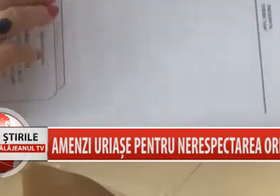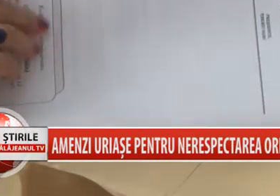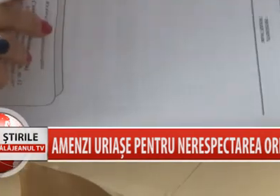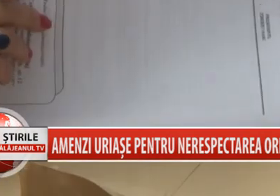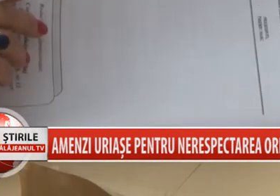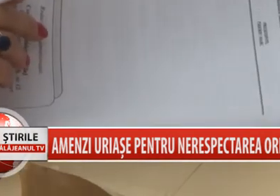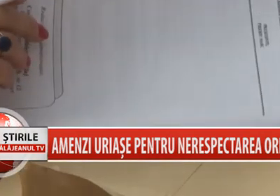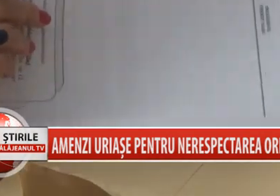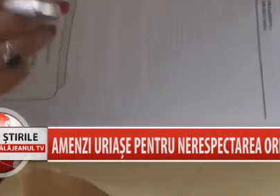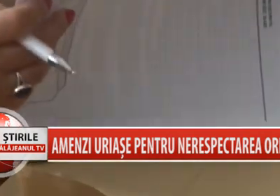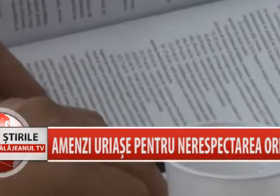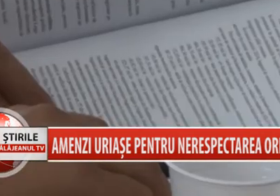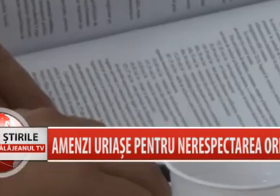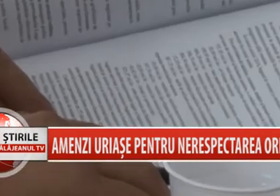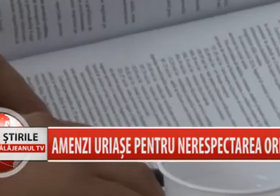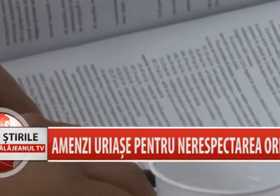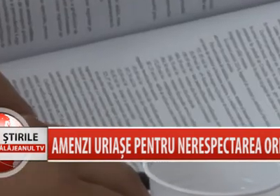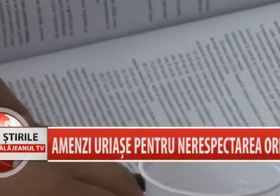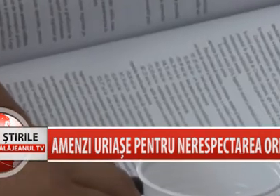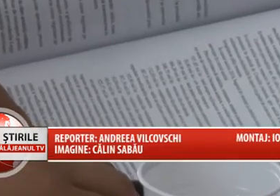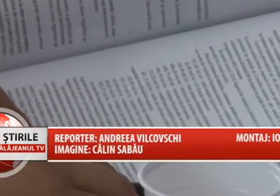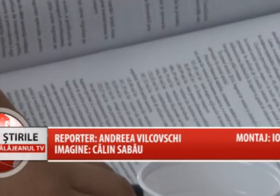ca verificările privind respectarea prevederilor din